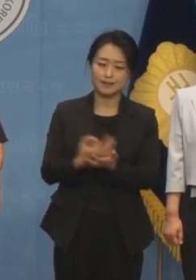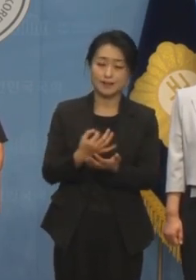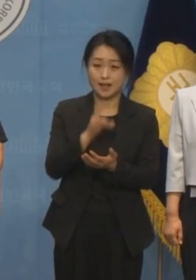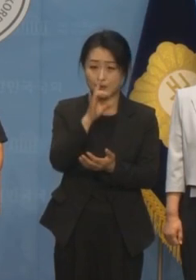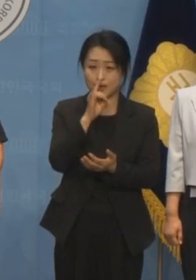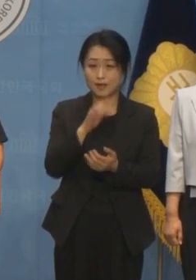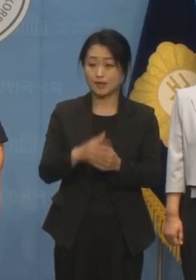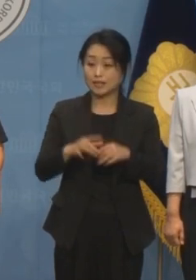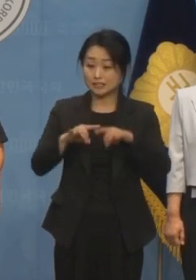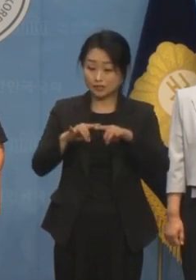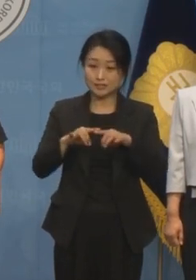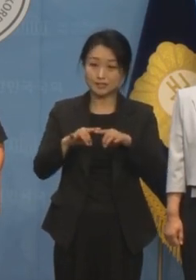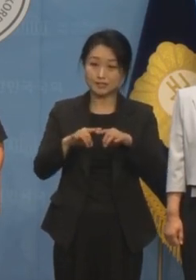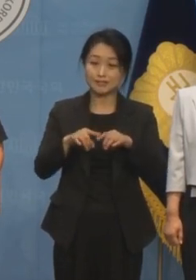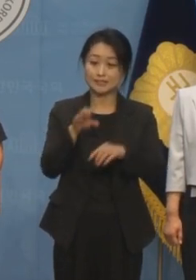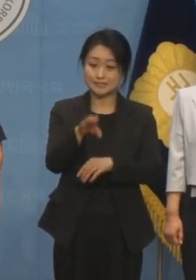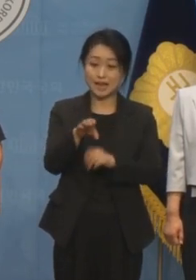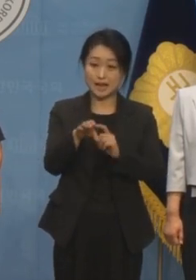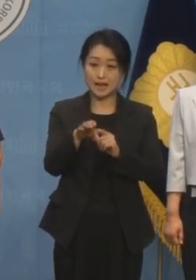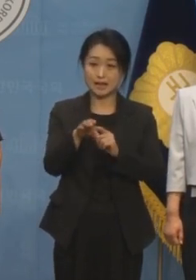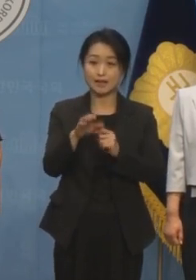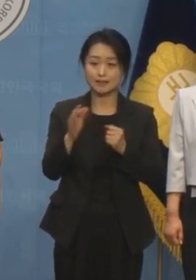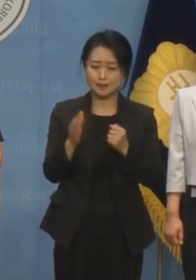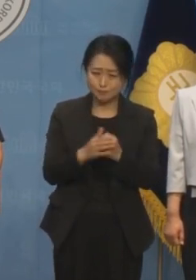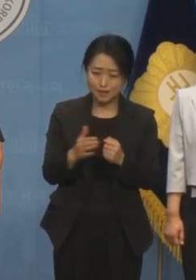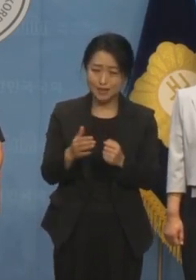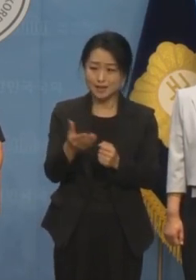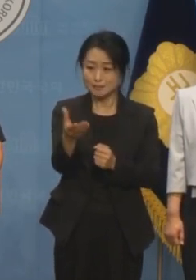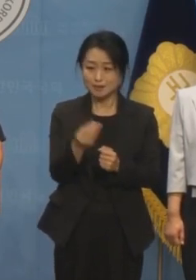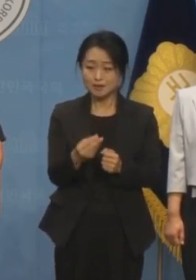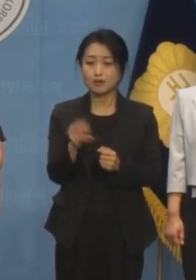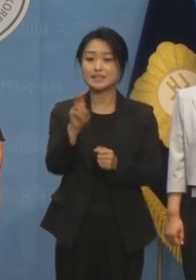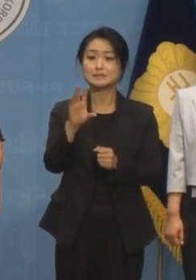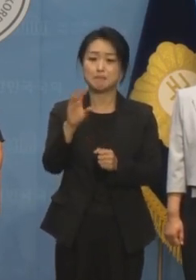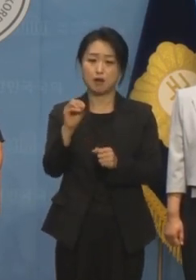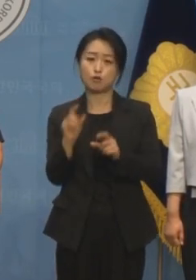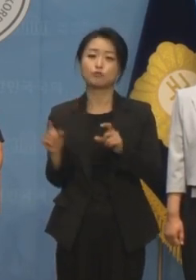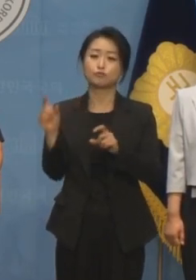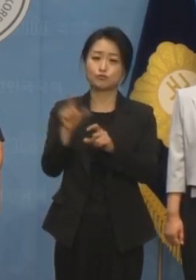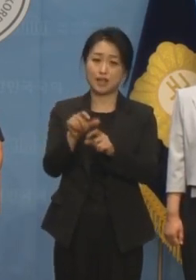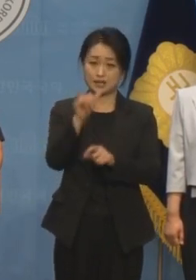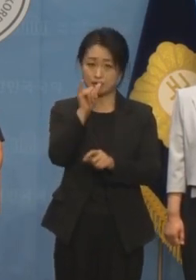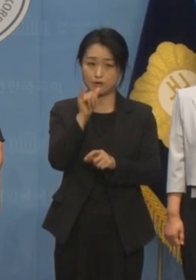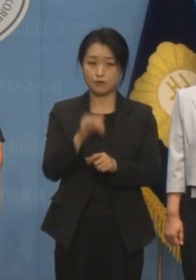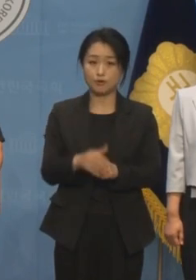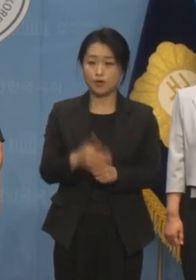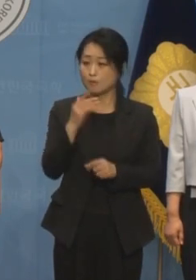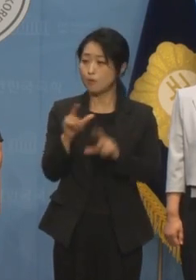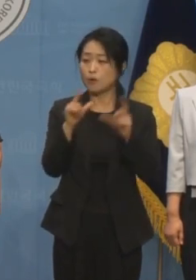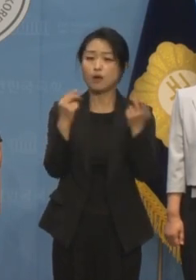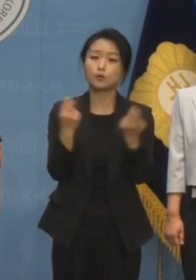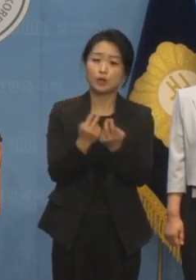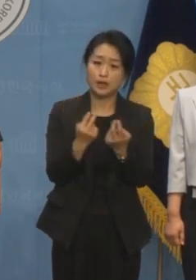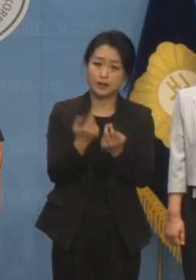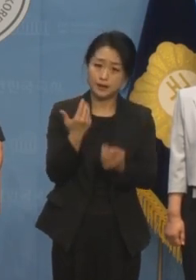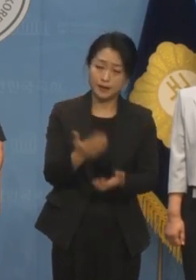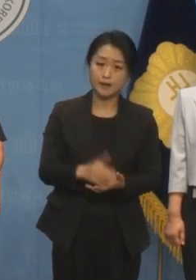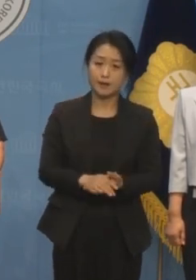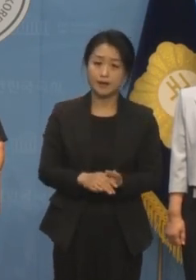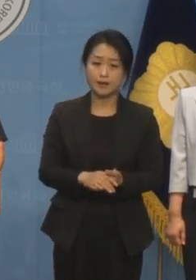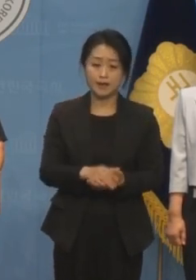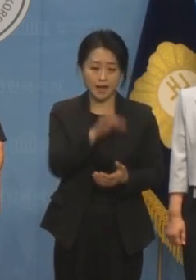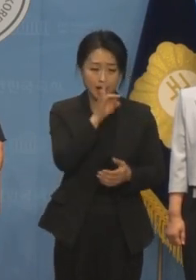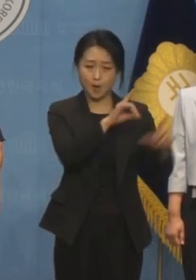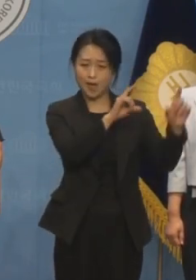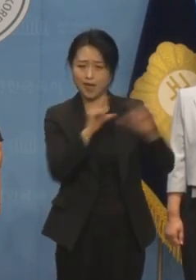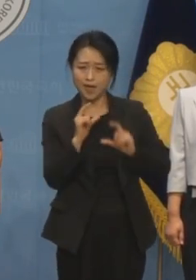교체로 리스비도 20만 원 정도 상승한다고 합니다. 국민 여러분, 어떻게 살아야 합니까? 안 된다,